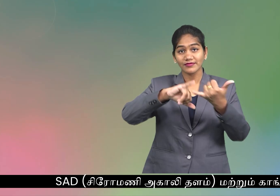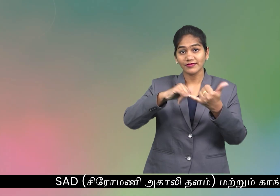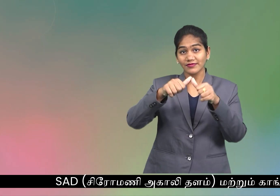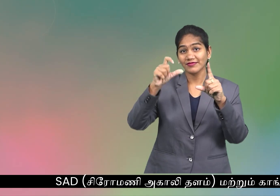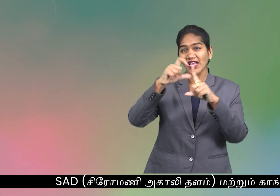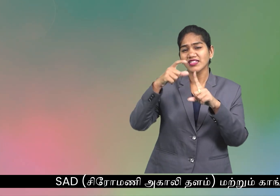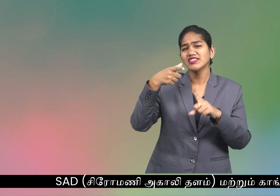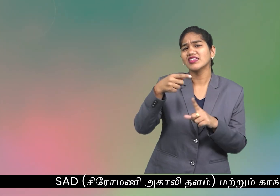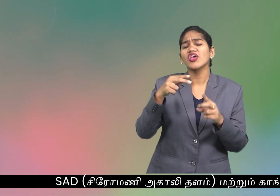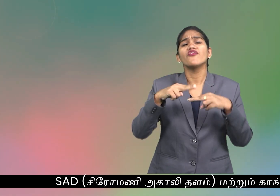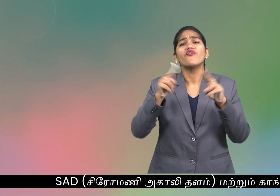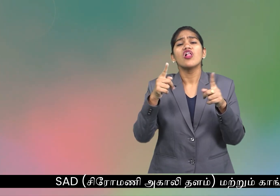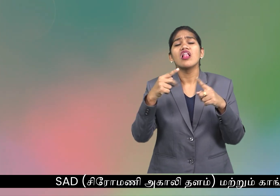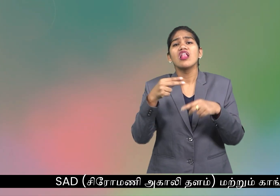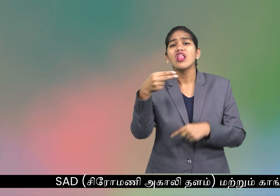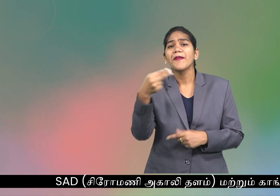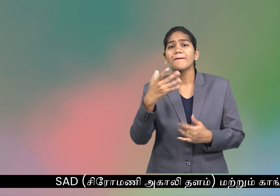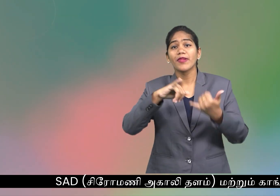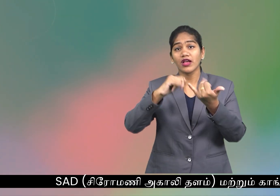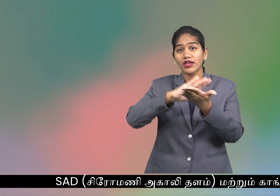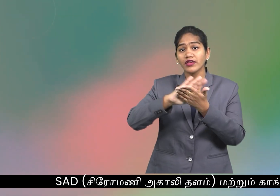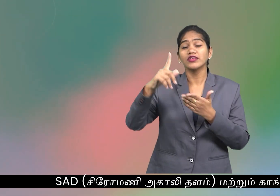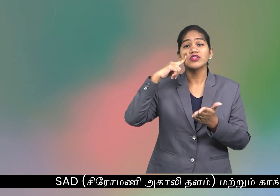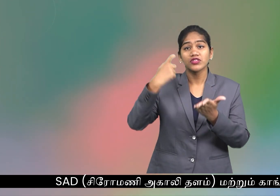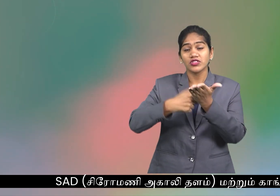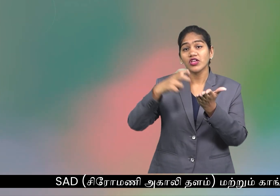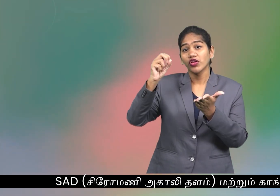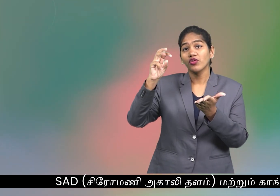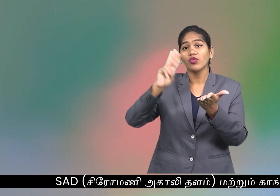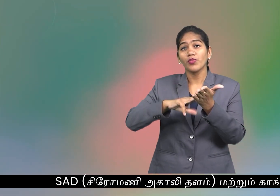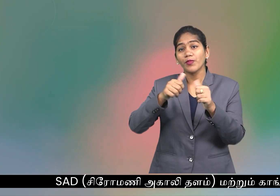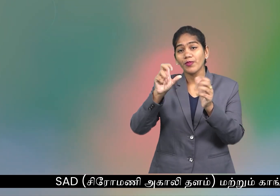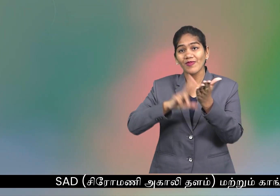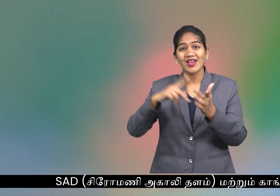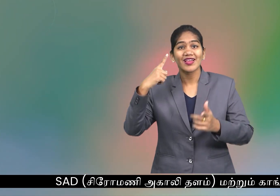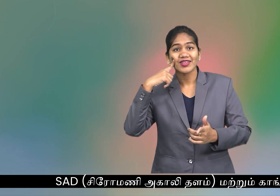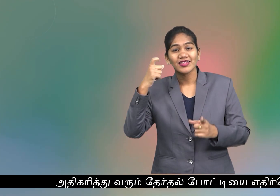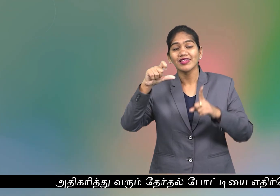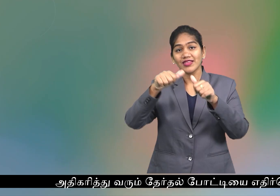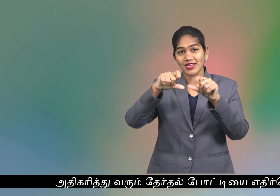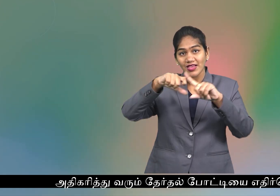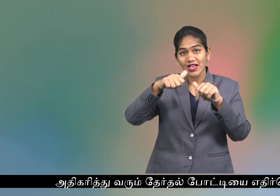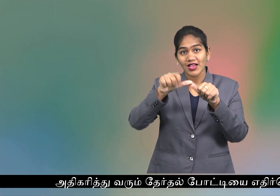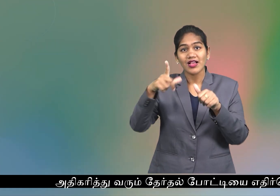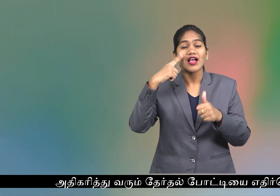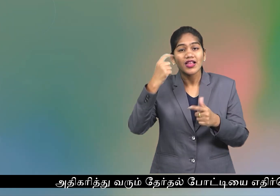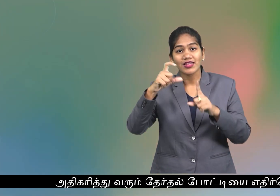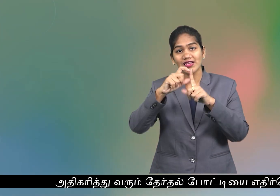SAD, அதாவது சிரோமணி அகாலி தளம் மற்றும் காங்கிரசும் அதிகரித்து வரும் தேர்தல்